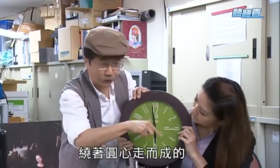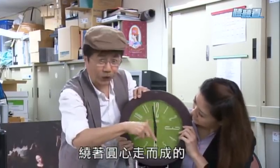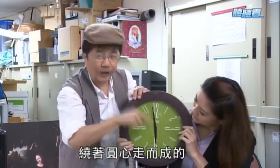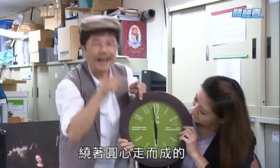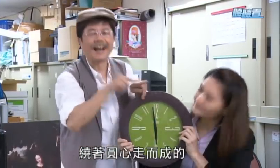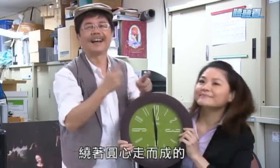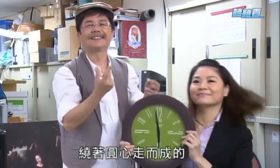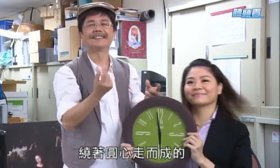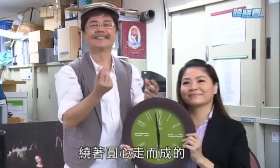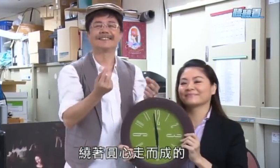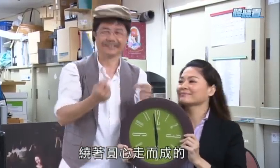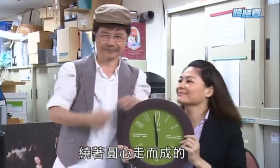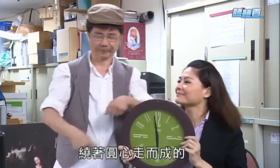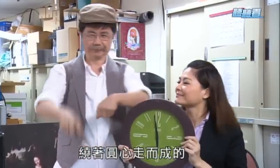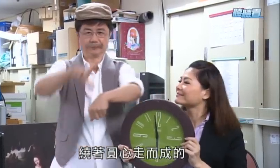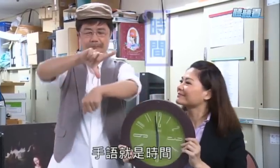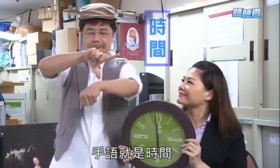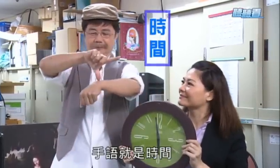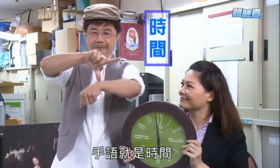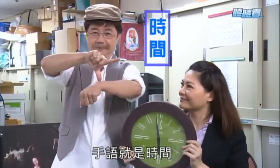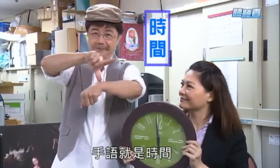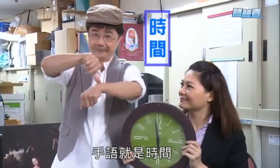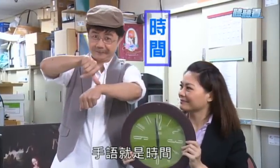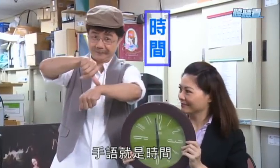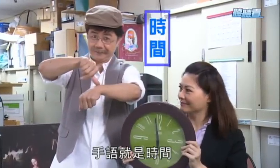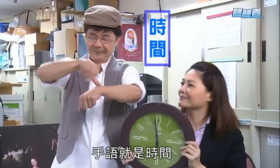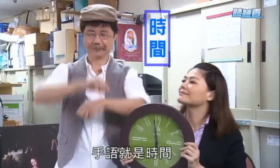走而成的，手语呢就是